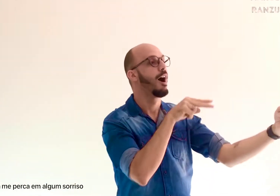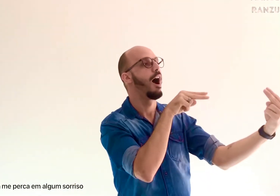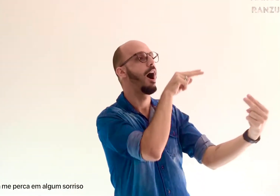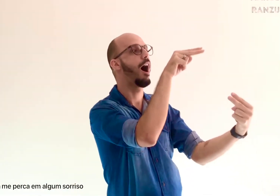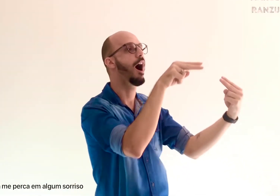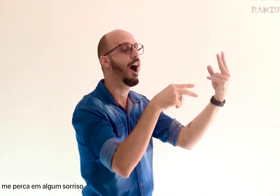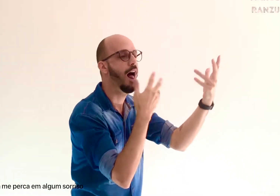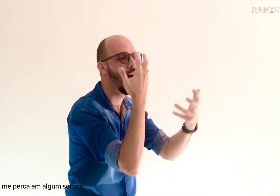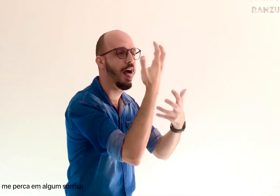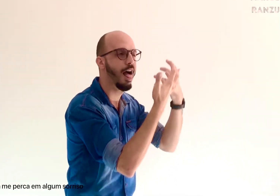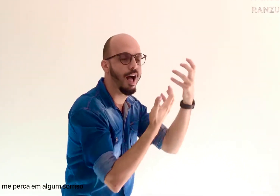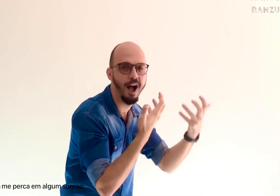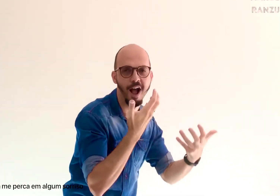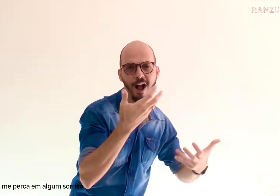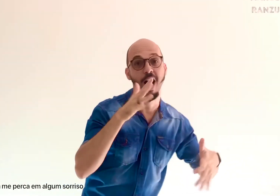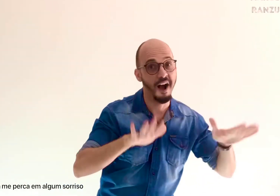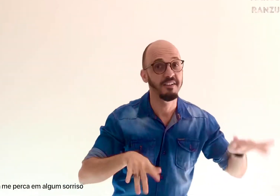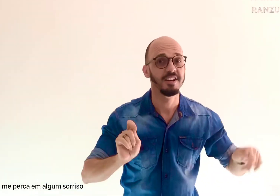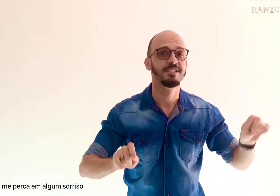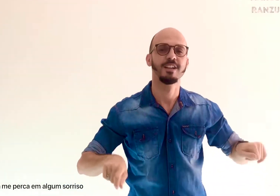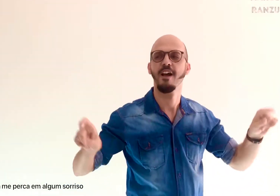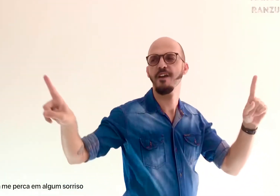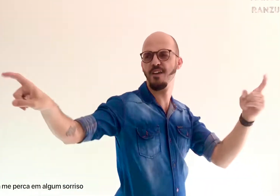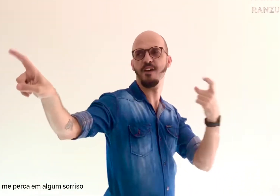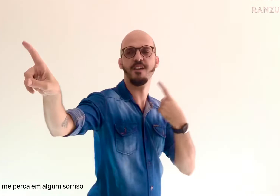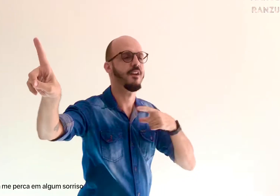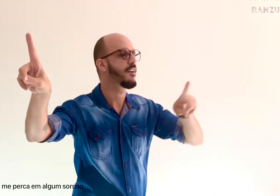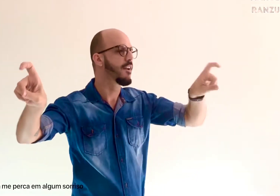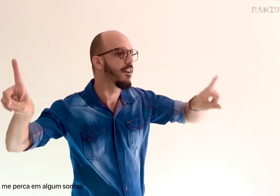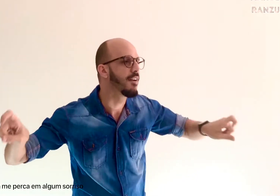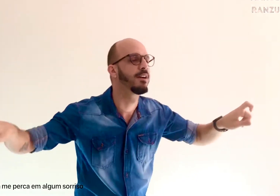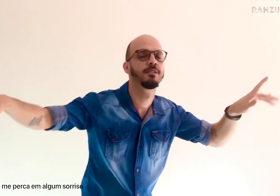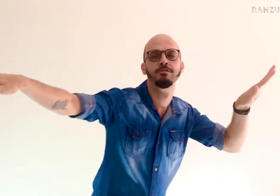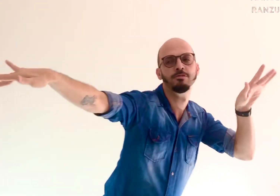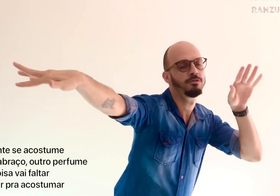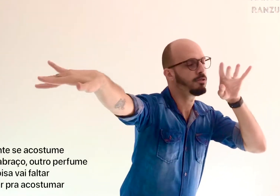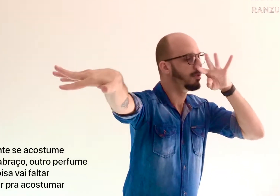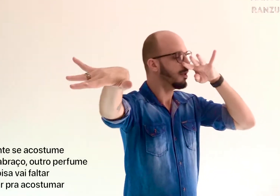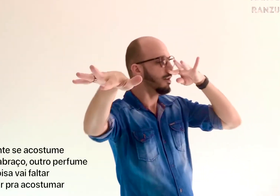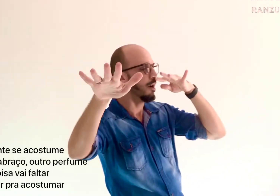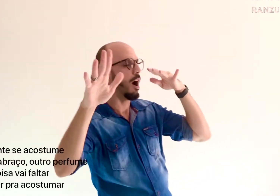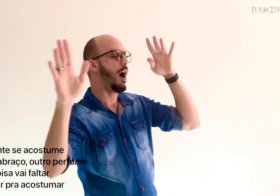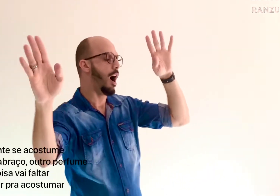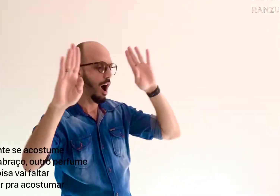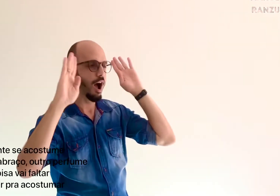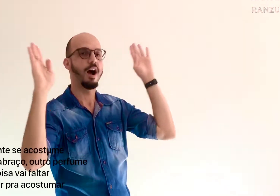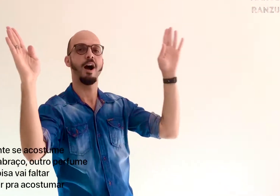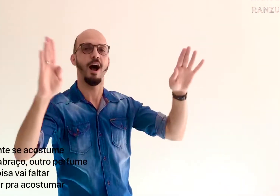Sorriso, talvez a gente se acostume com o.